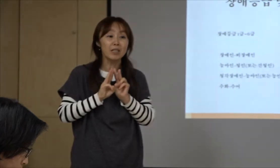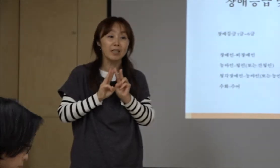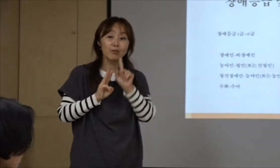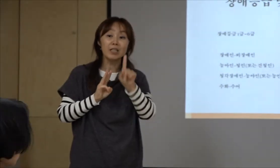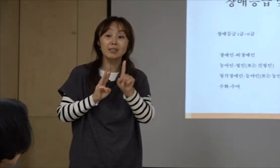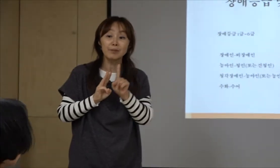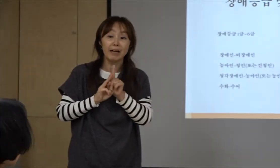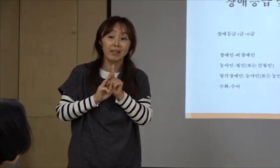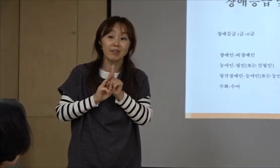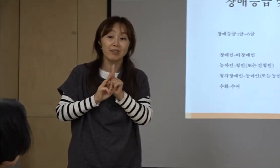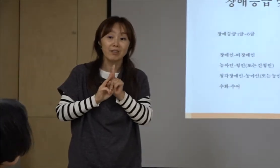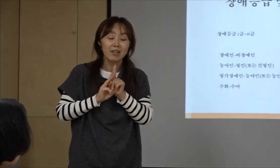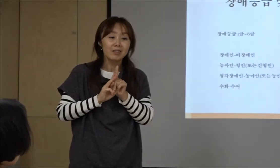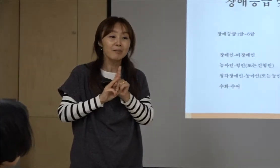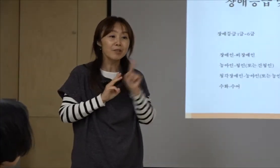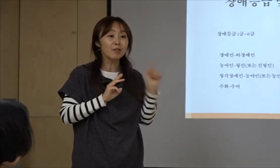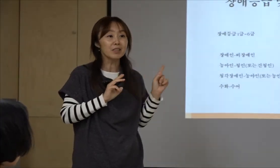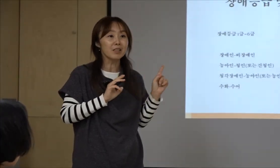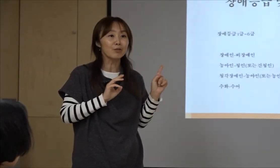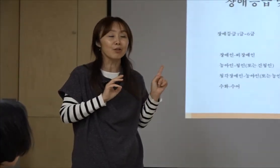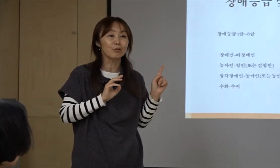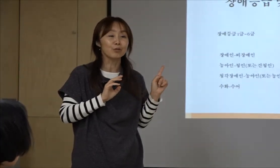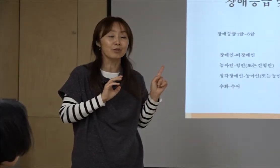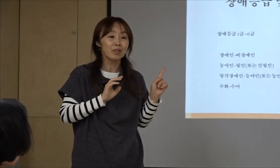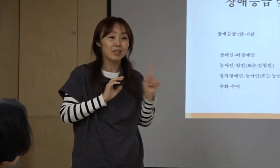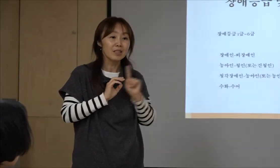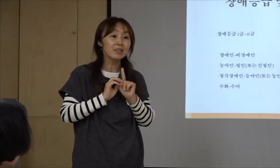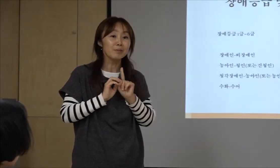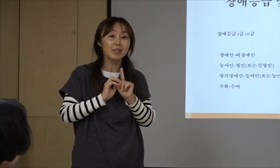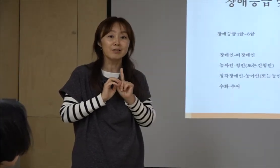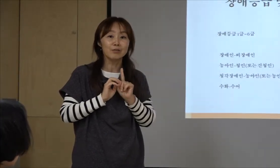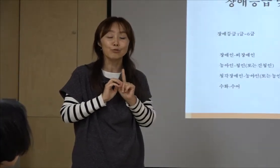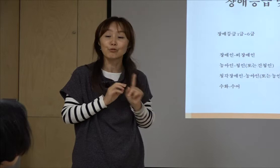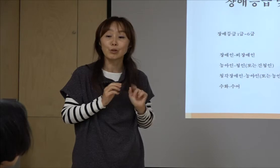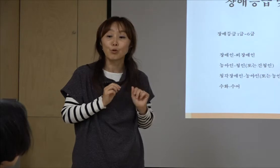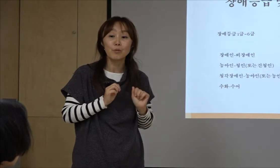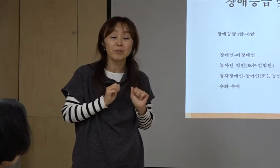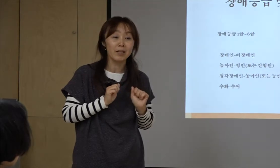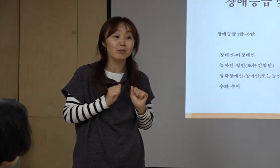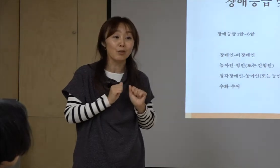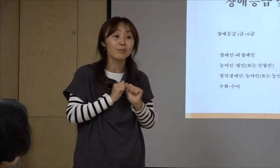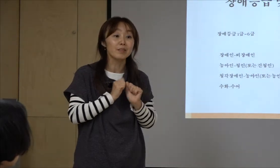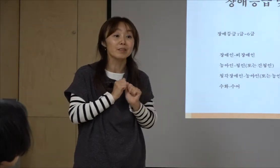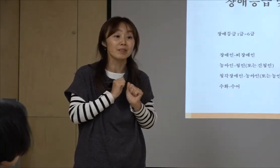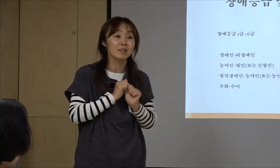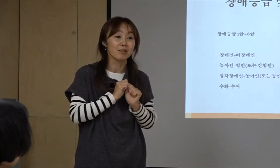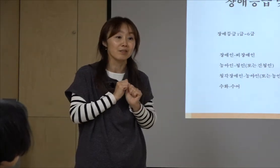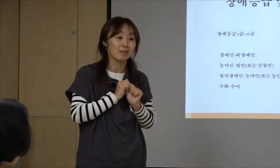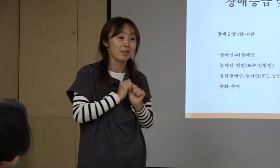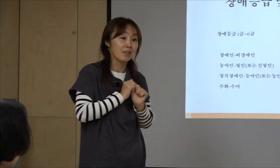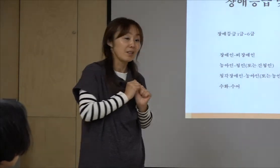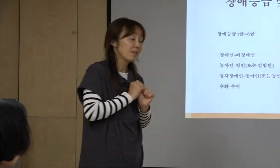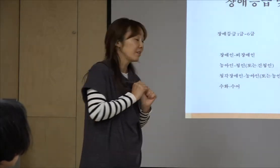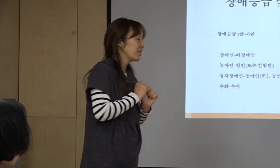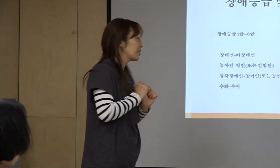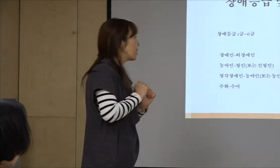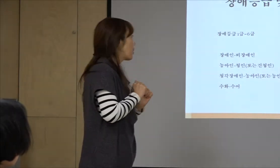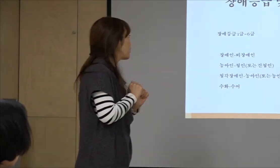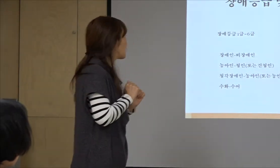중복장애로 1급이 나와요. 그러면 청각장애도 결국은 1급이라는 거는 누구의 도움 없이 살 수 없는 그런 상태라고 볼